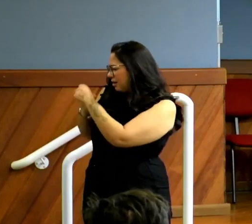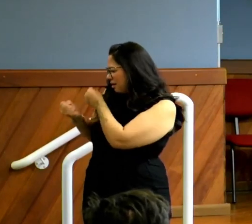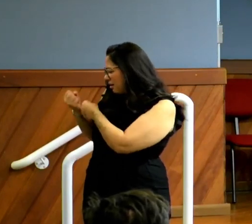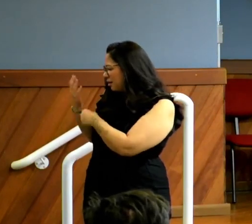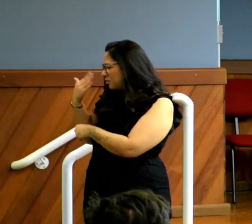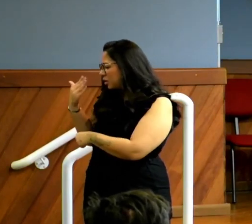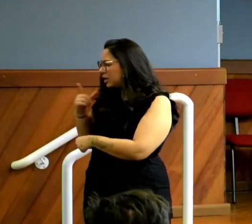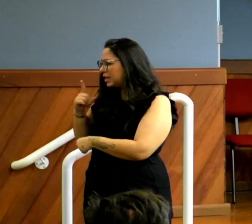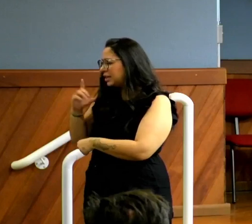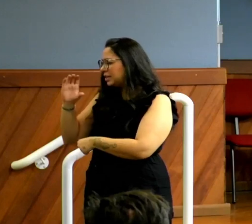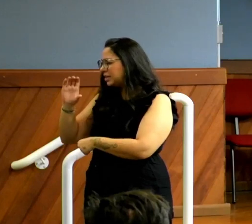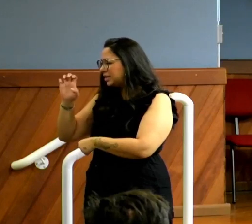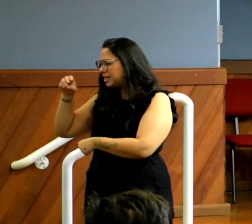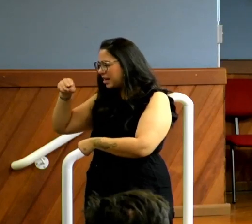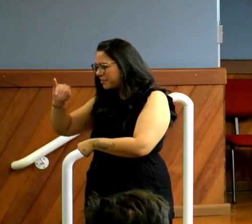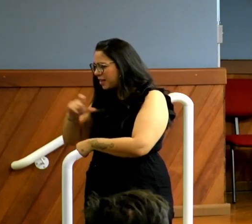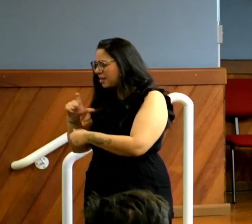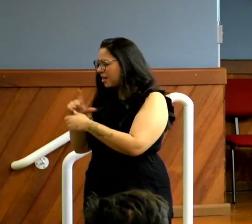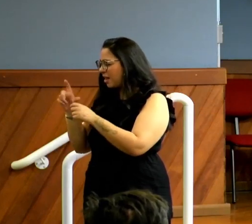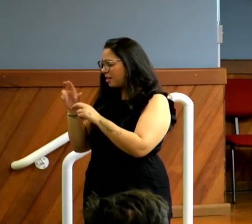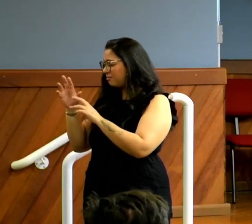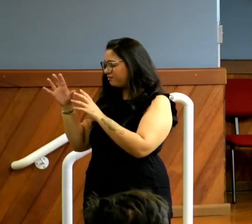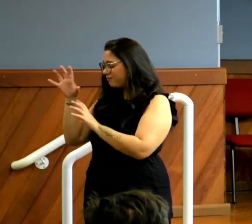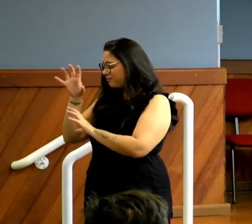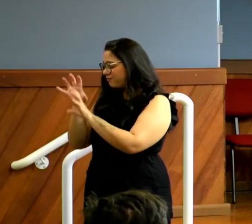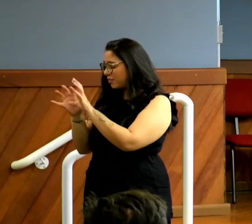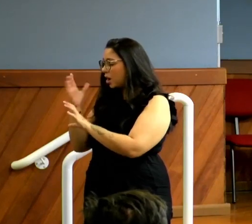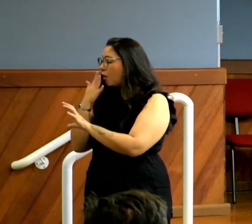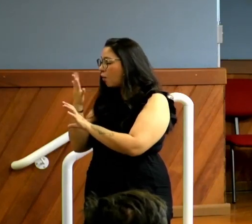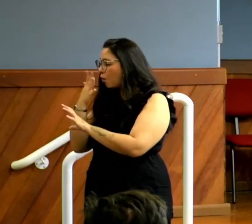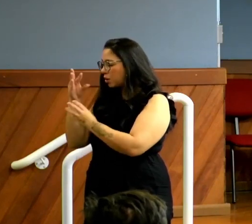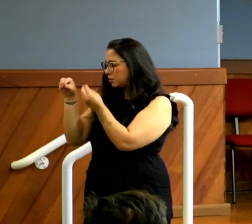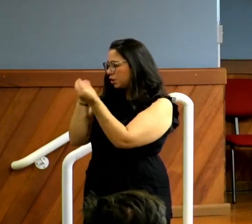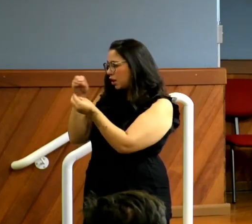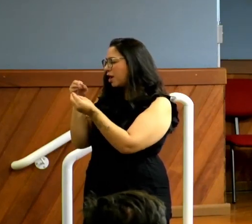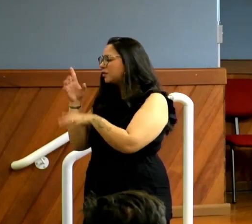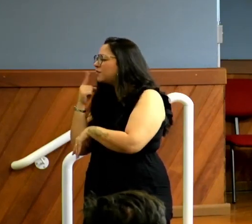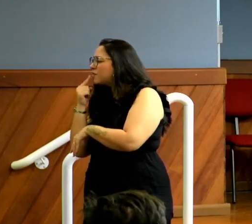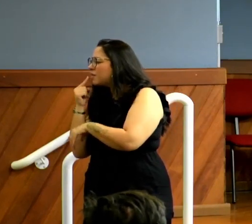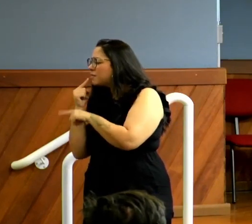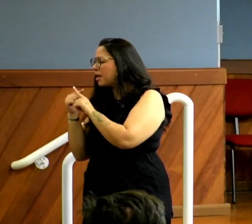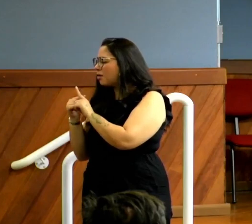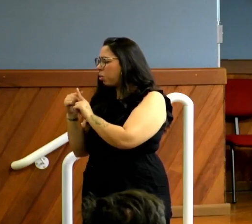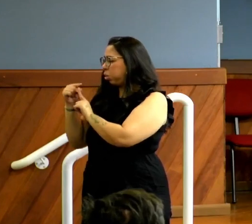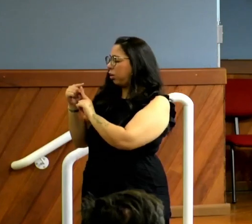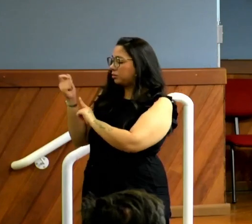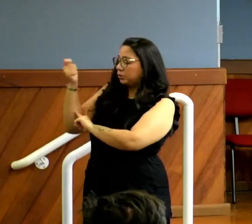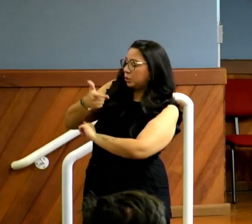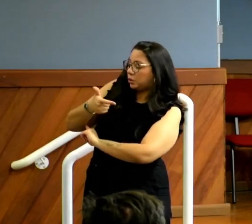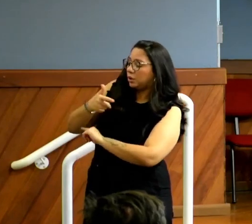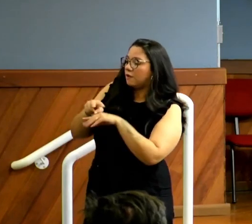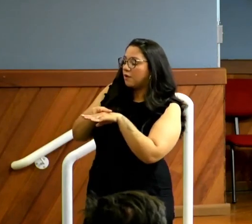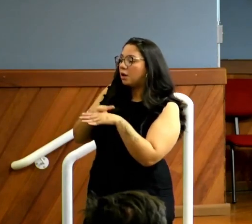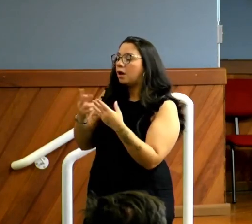tal do CMYK, as cores que constrói lá do RGB também, onde às vezes, sei lá, o tom vermelho sobe mais ou o verde sobe mais,